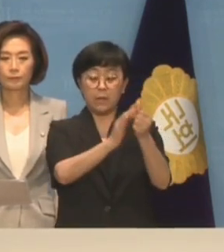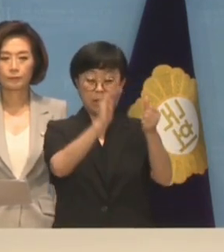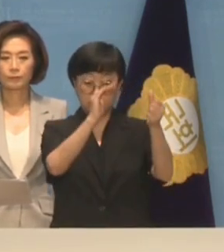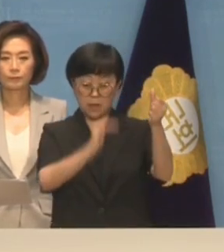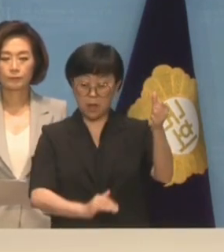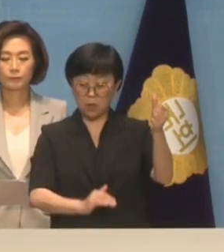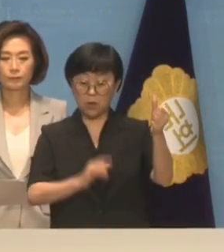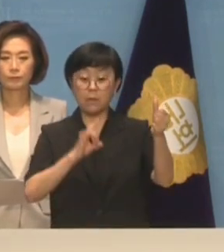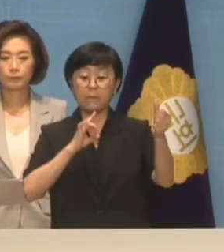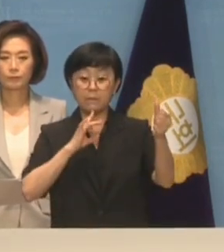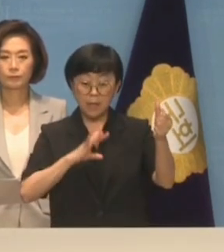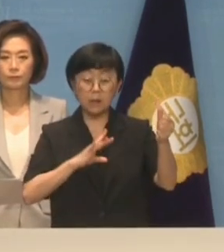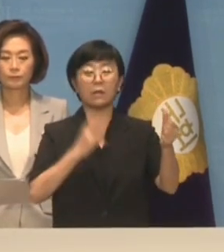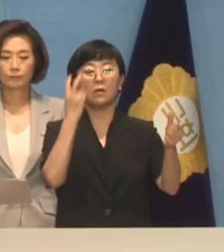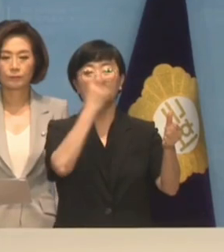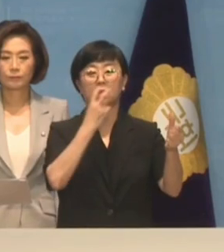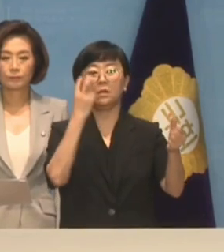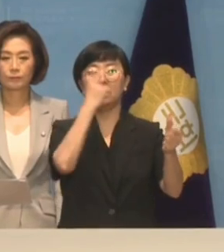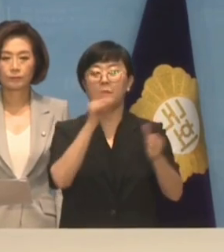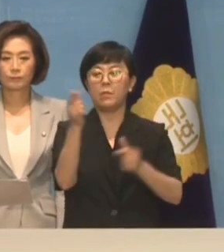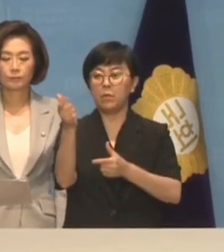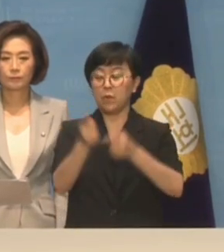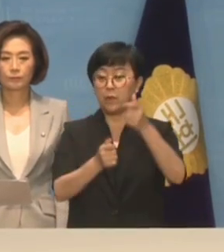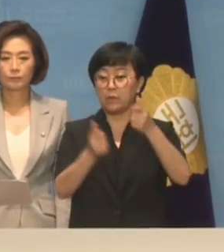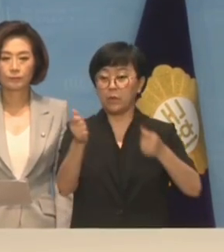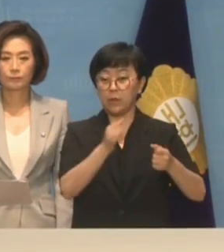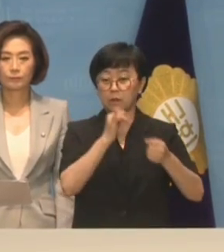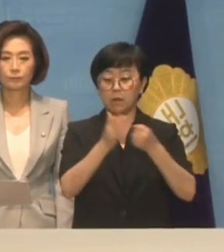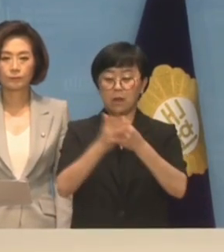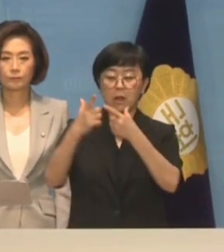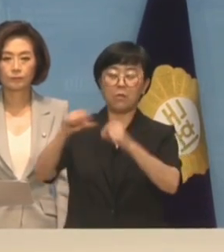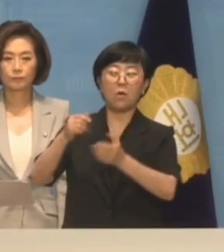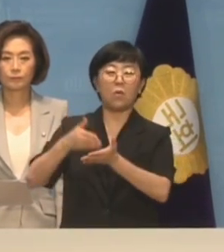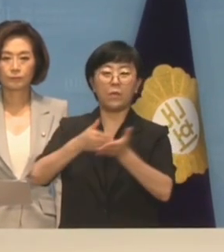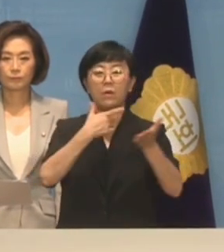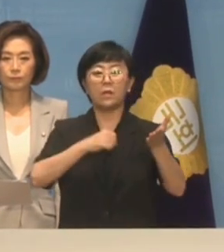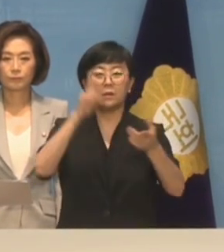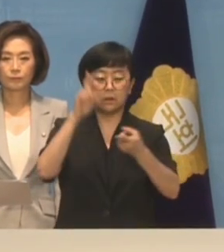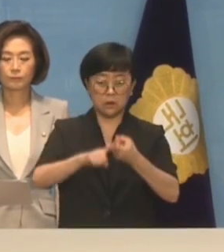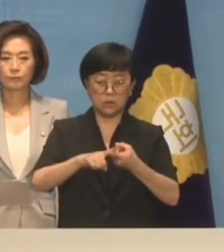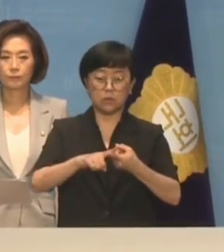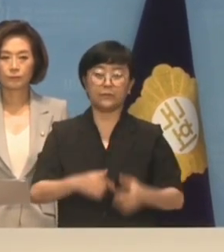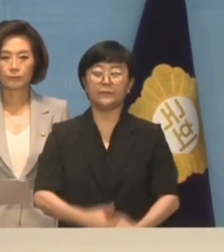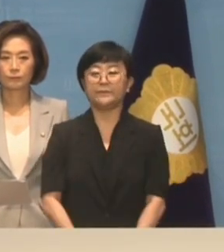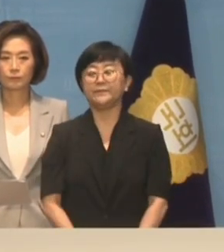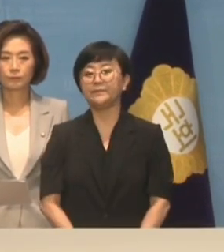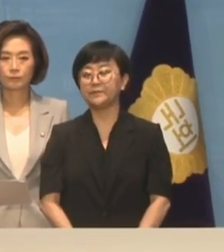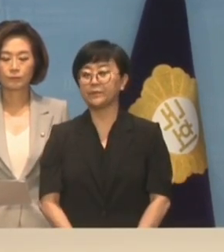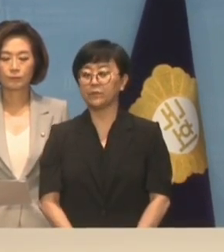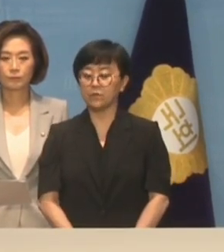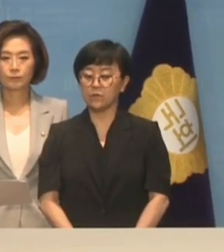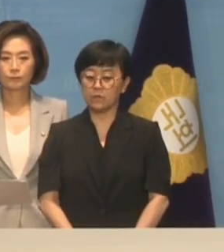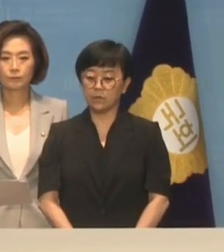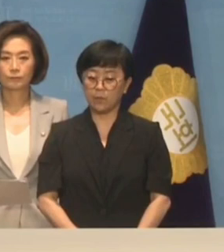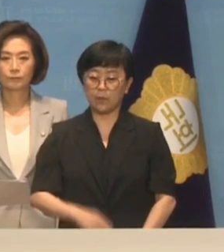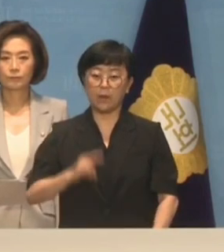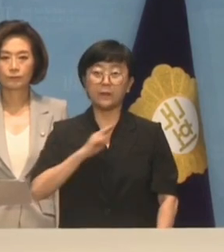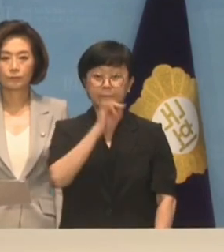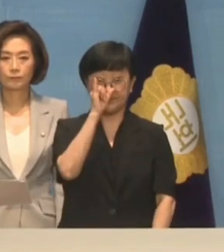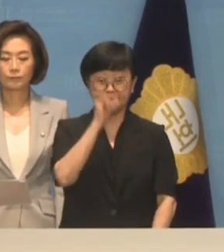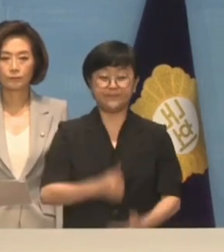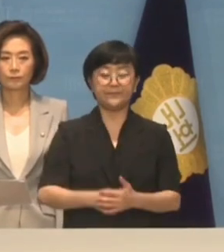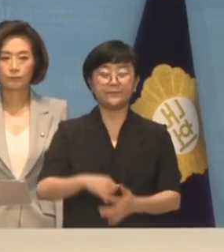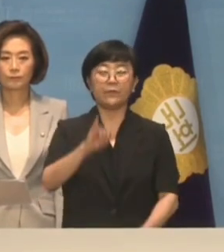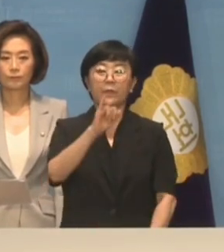대해서 검사를 하는 것 이거는 결국은 일본 요구대로 하는 거 아니냐 이런 의심을 갖고